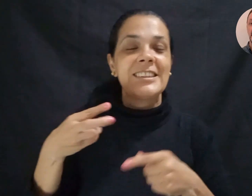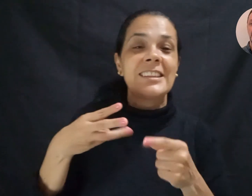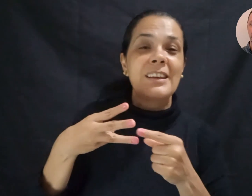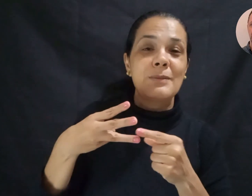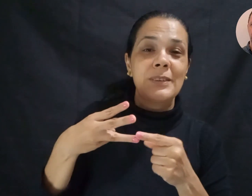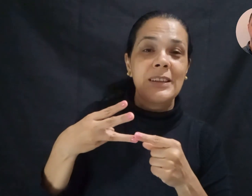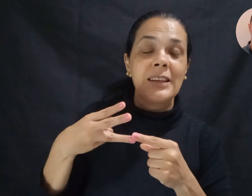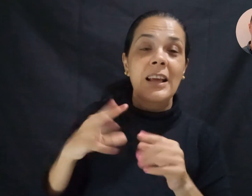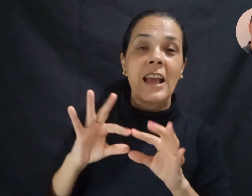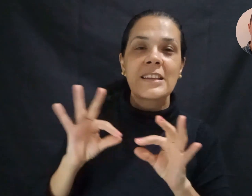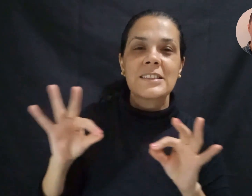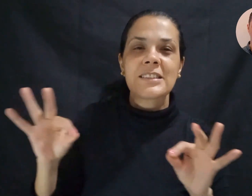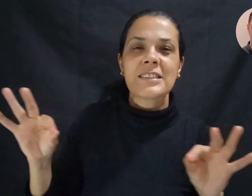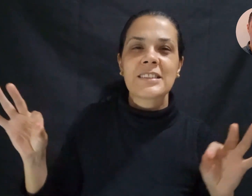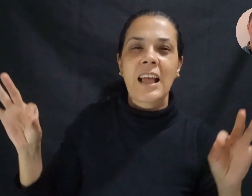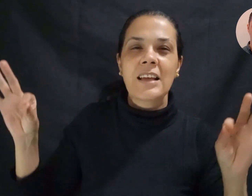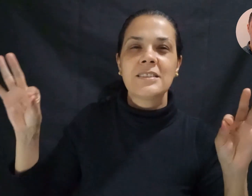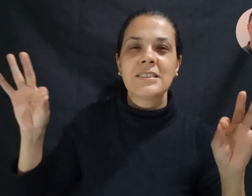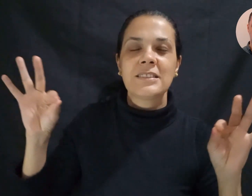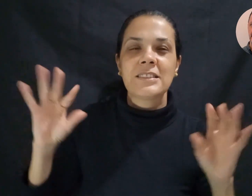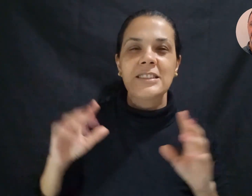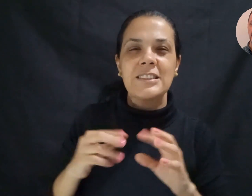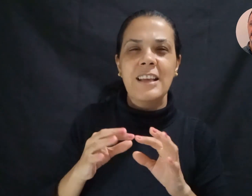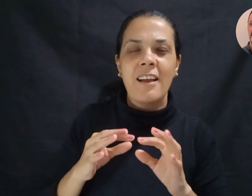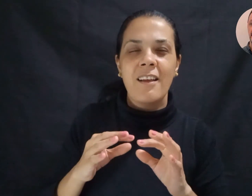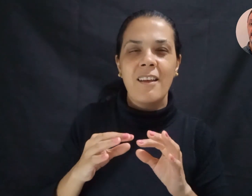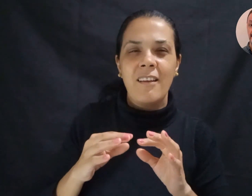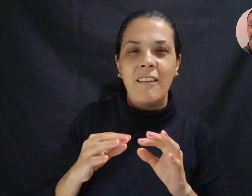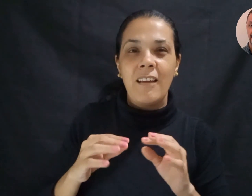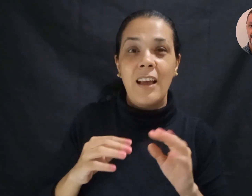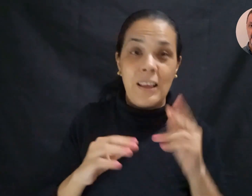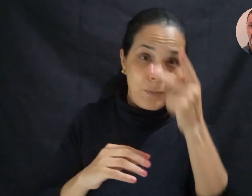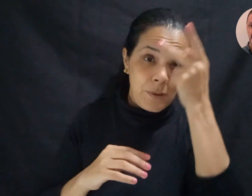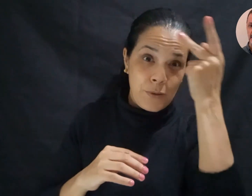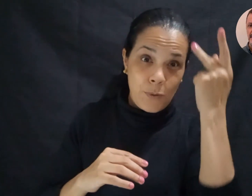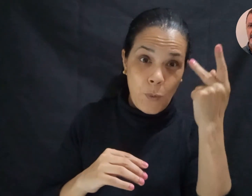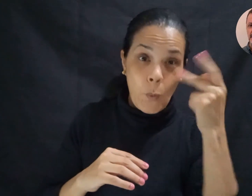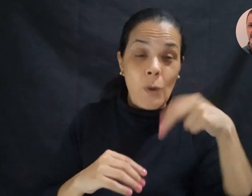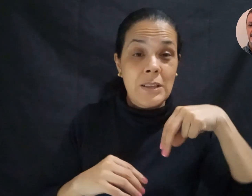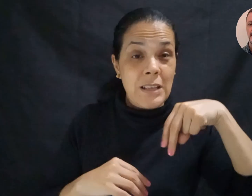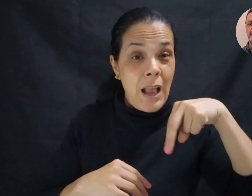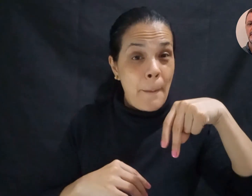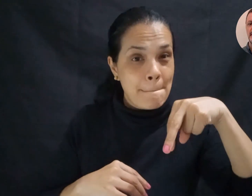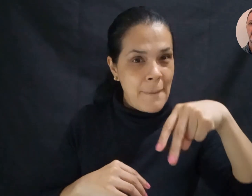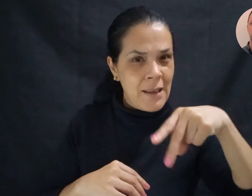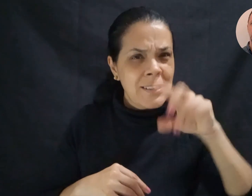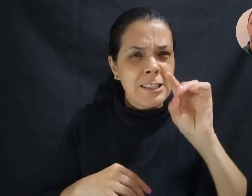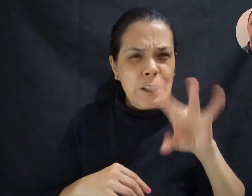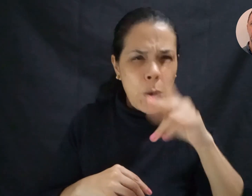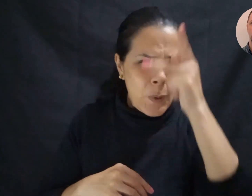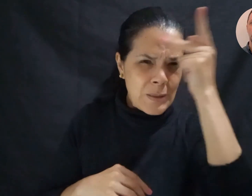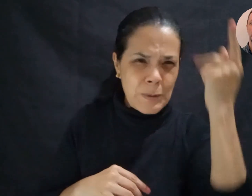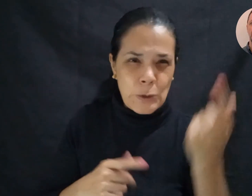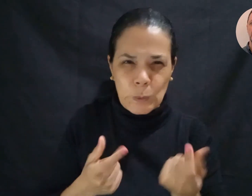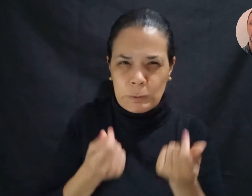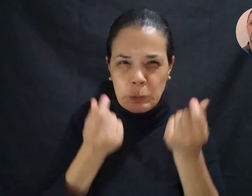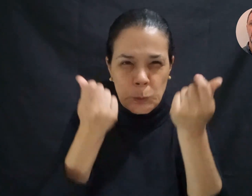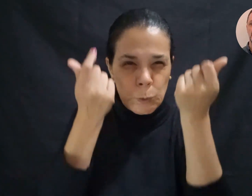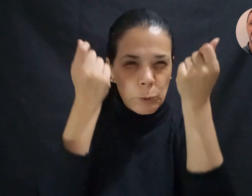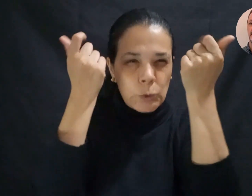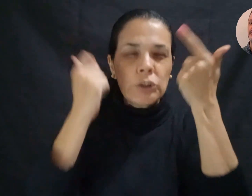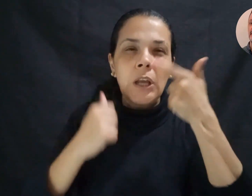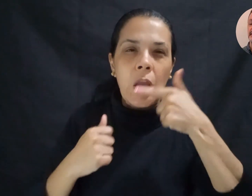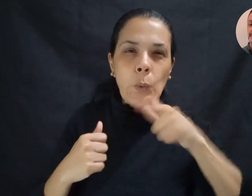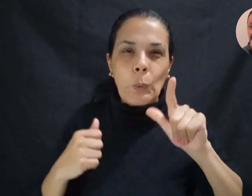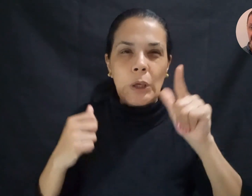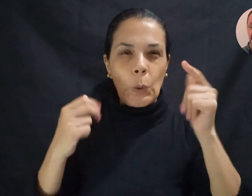Naquele tempo, as distâncias eram muito longas e o transporte era feito a pé. Somente quem tinha muito dinheiro conseguia se locomover com o